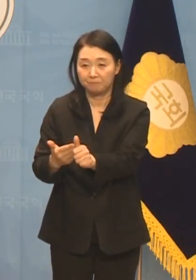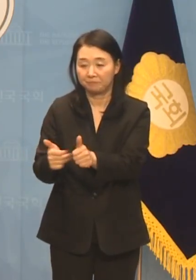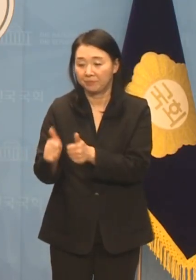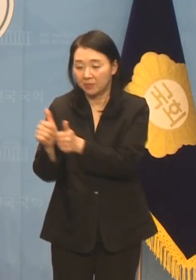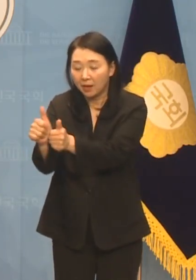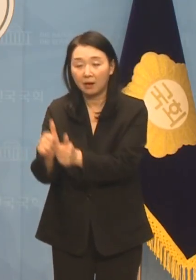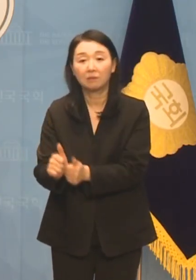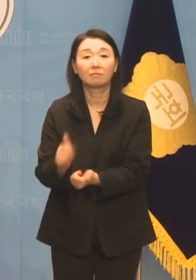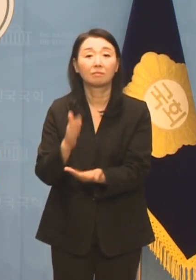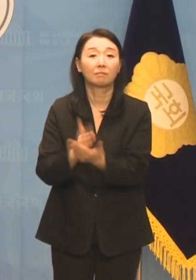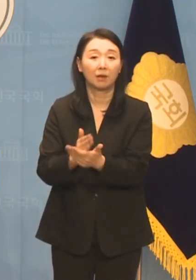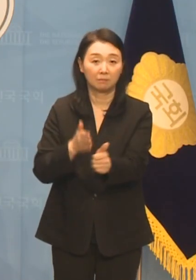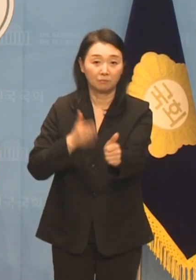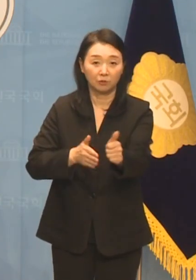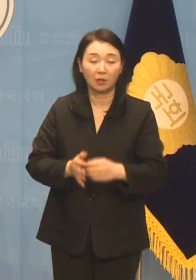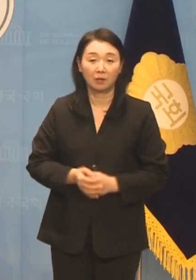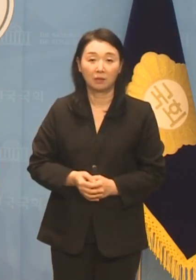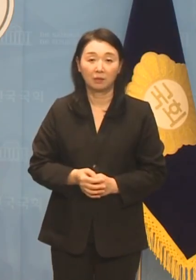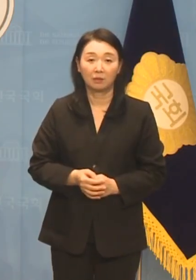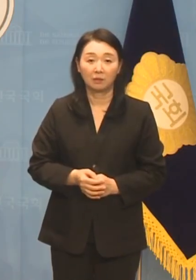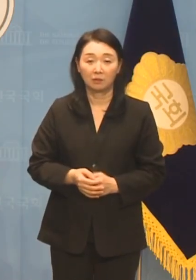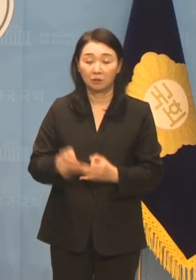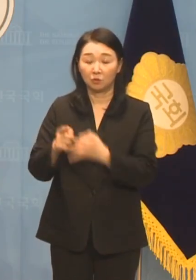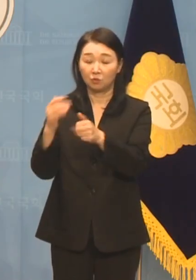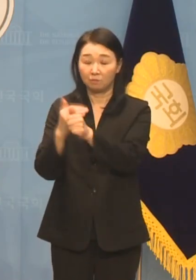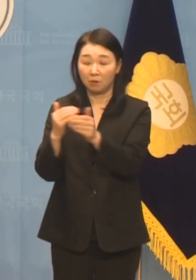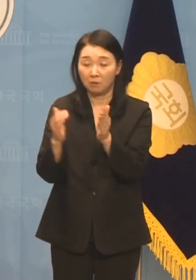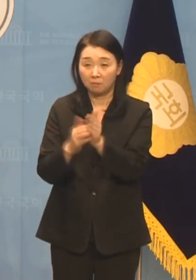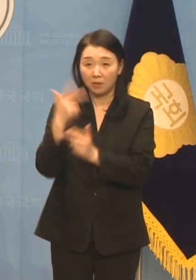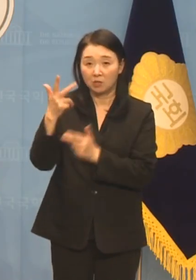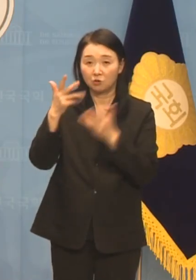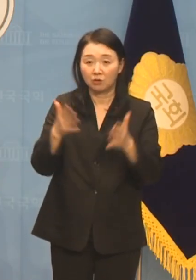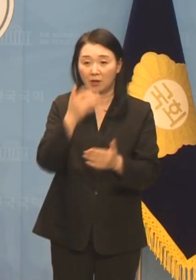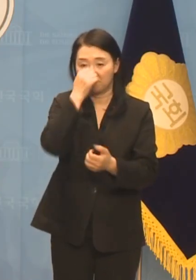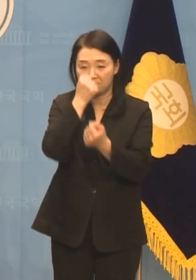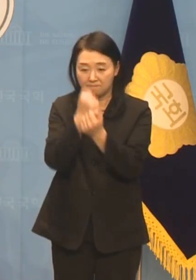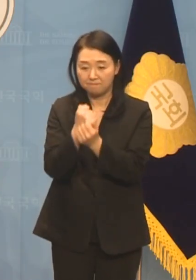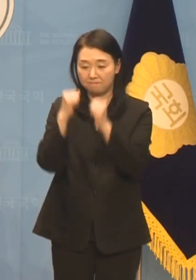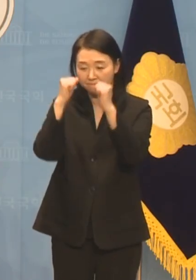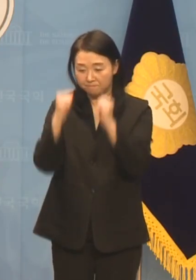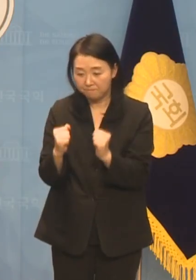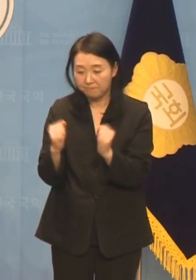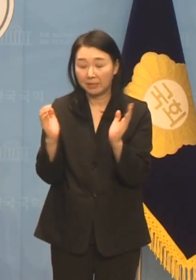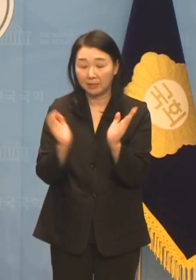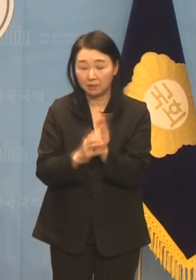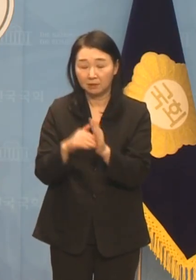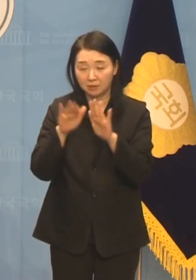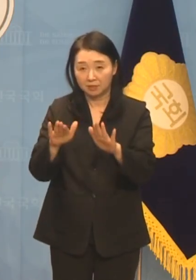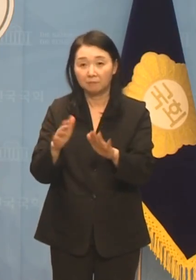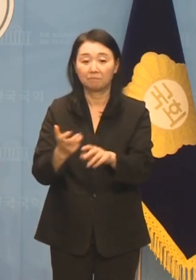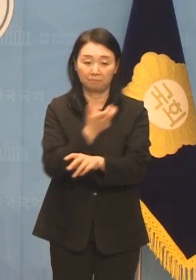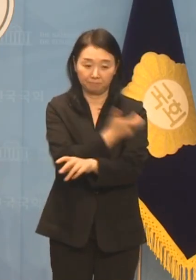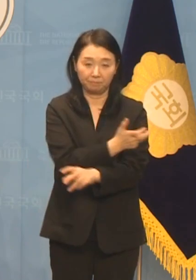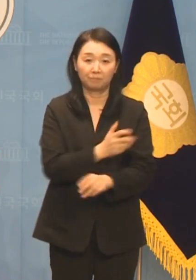파면된 내란숙의 윤석열이 일주일간의 무단 점거를 끝내고 조금 전 관저를 떠났습니다.